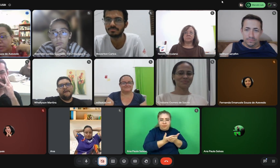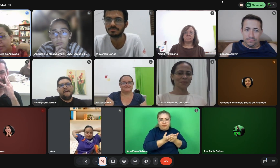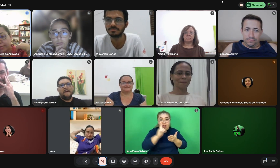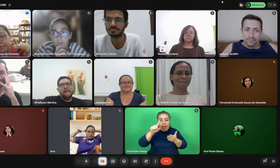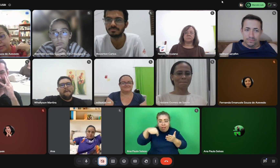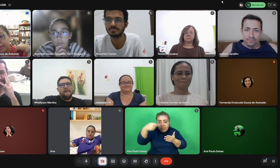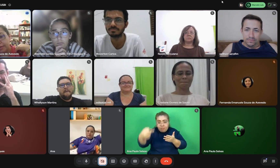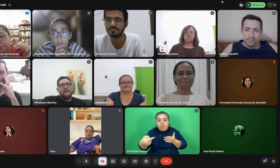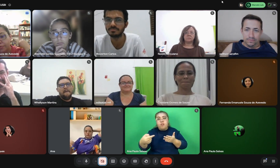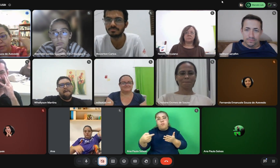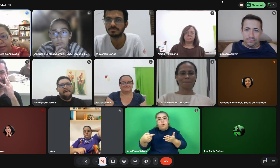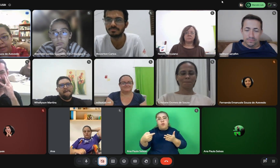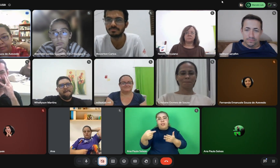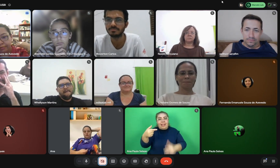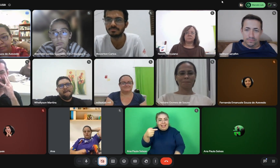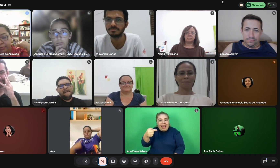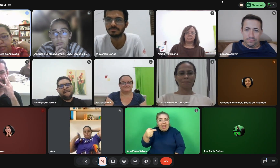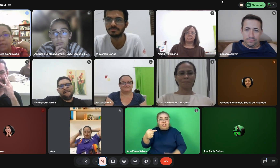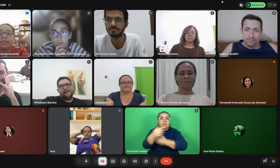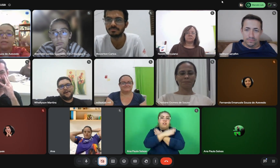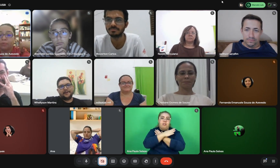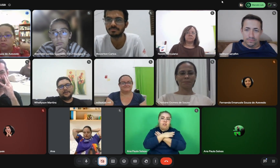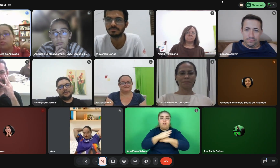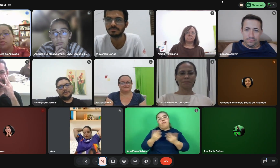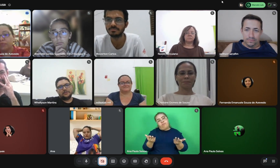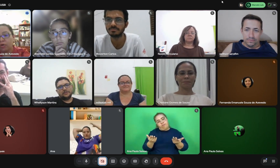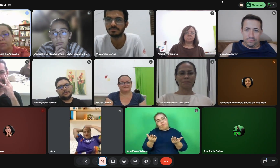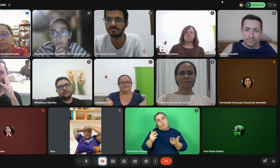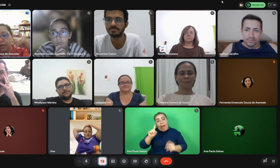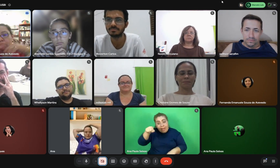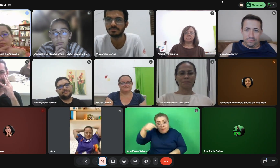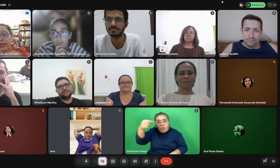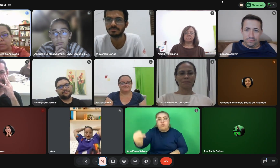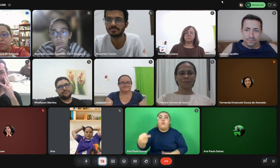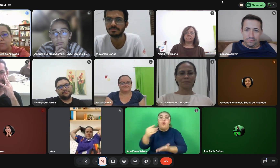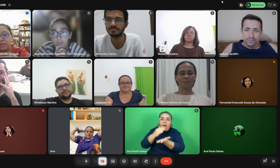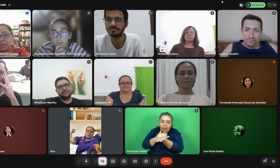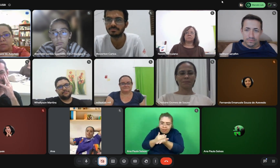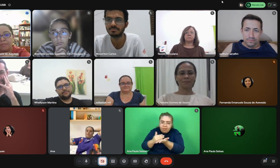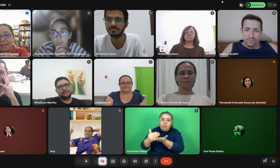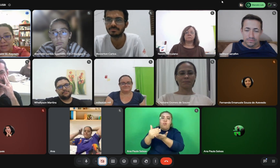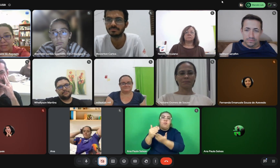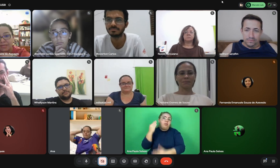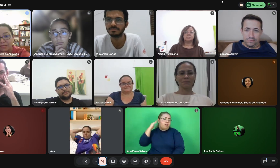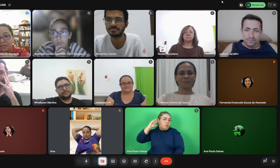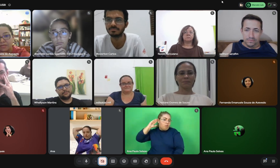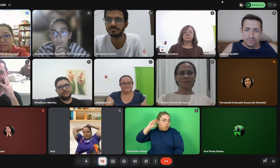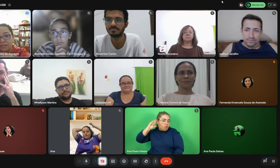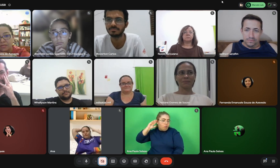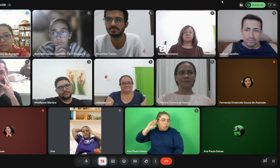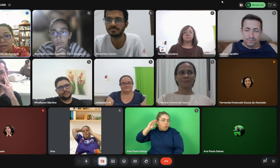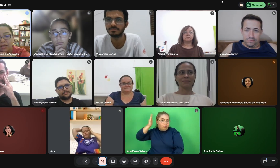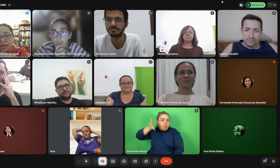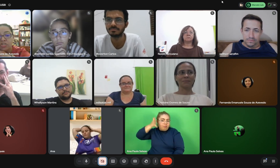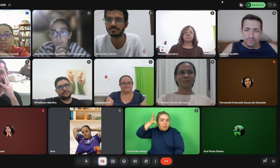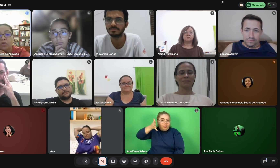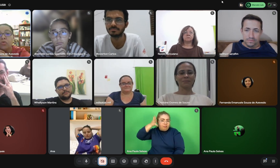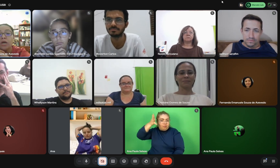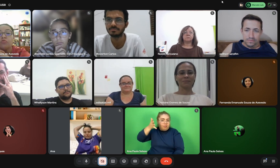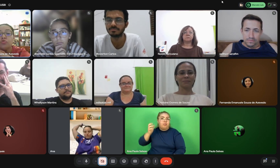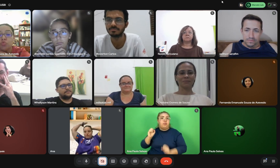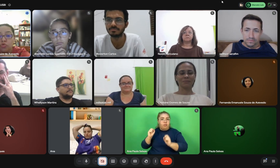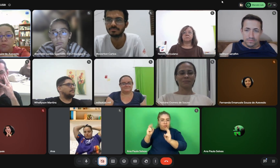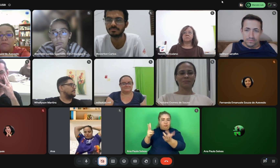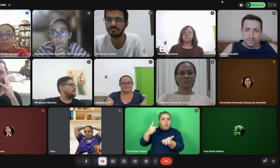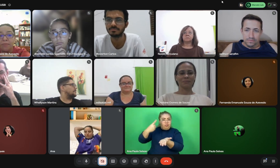no outro é 7 de setembro, feriado, e aí depois no outro a gente vai começar com o Marcelo fazendo uma palestra, tá? A gente quer